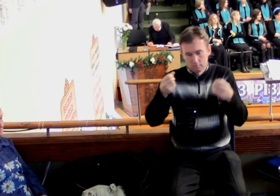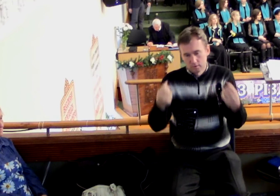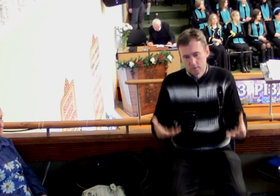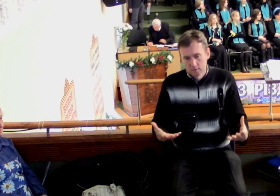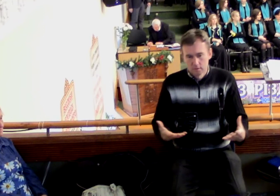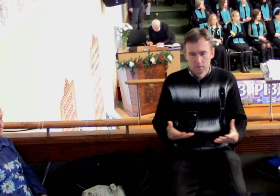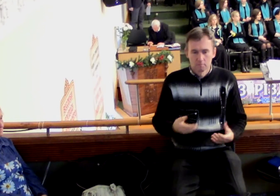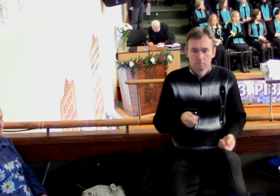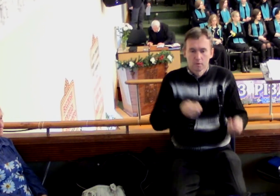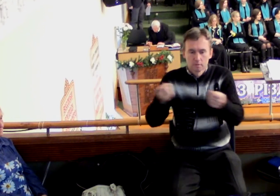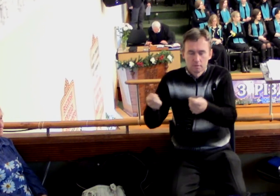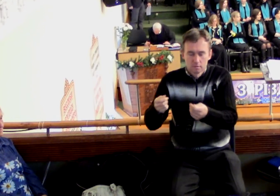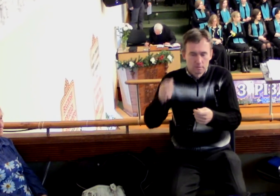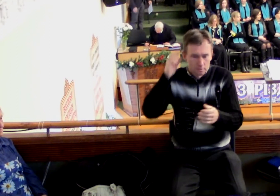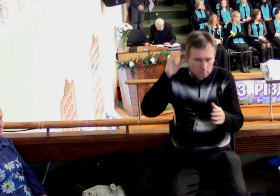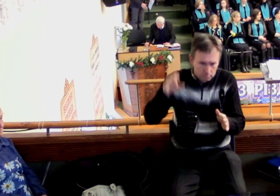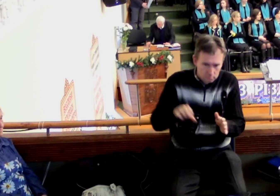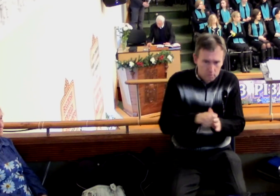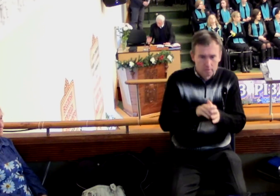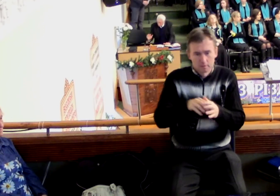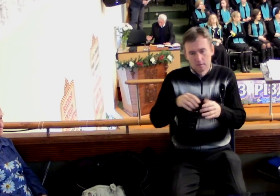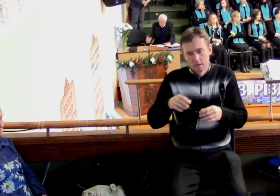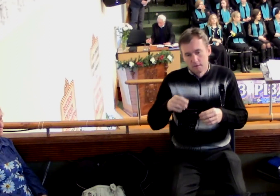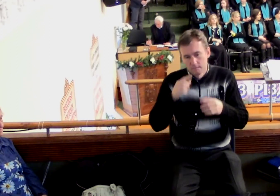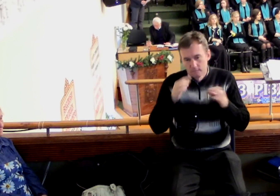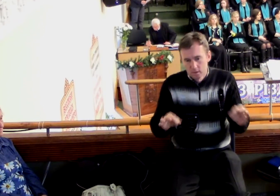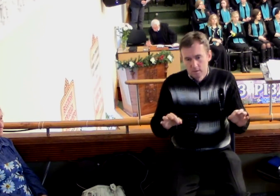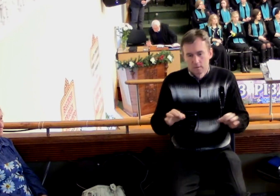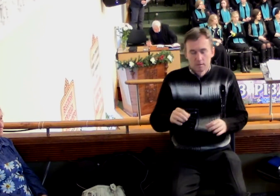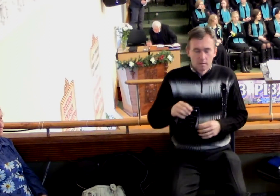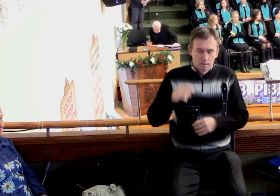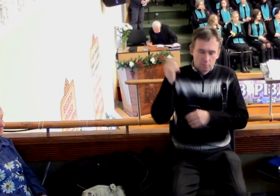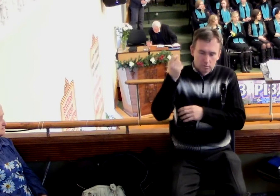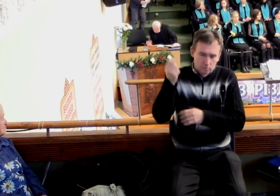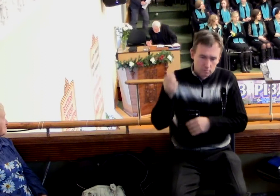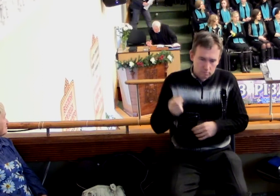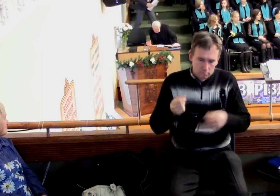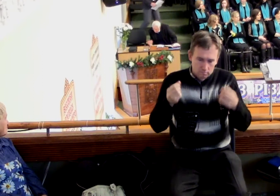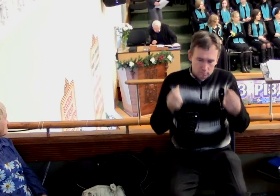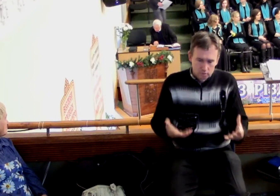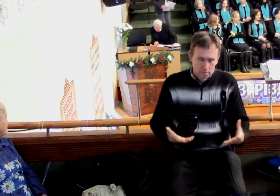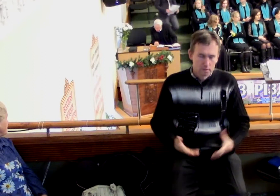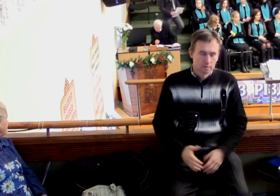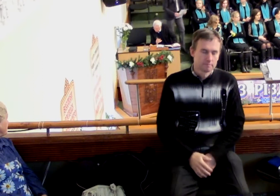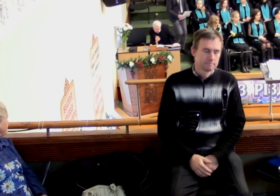Принесем Христу в смирении верность пастухов простых. Аминь.